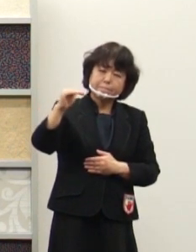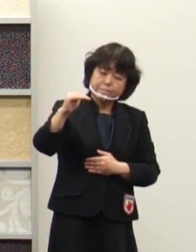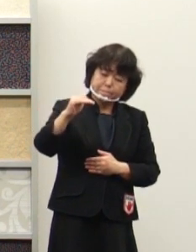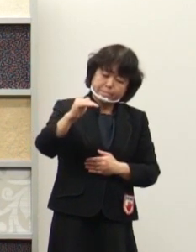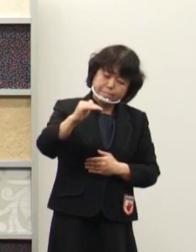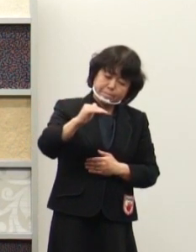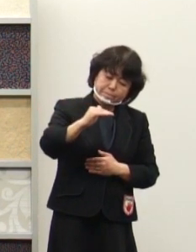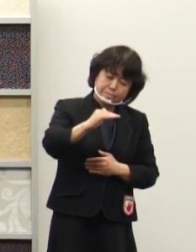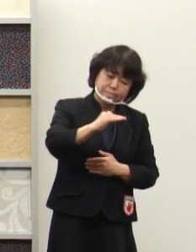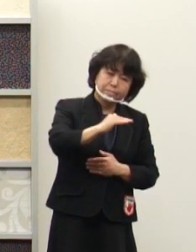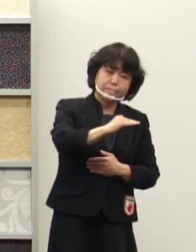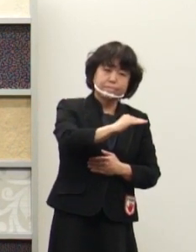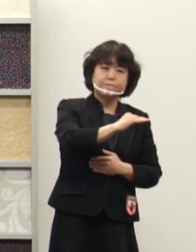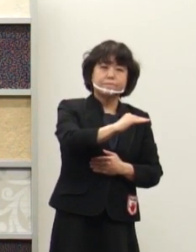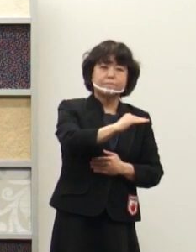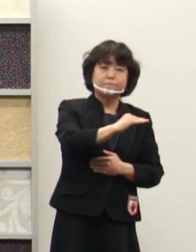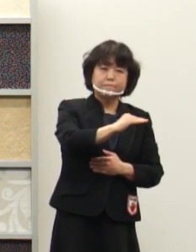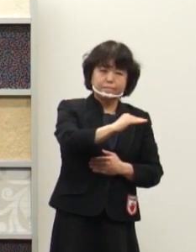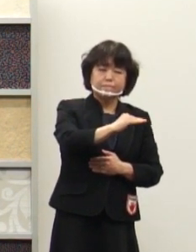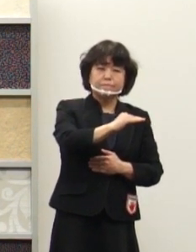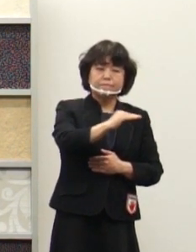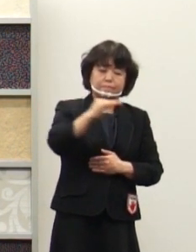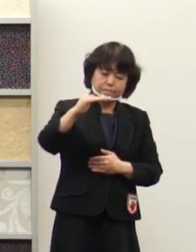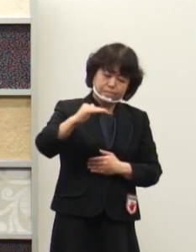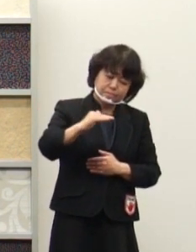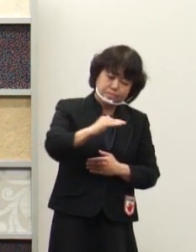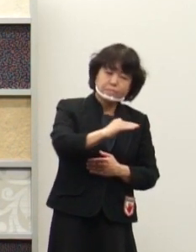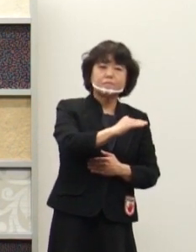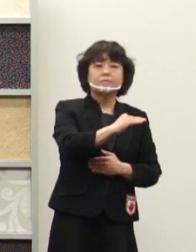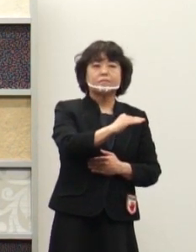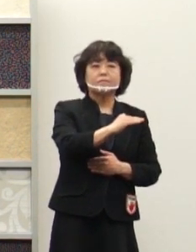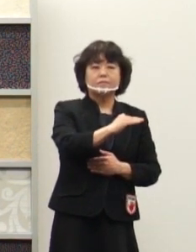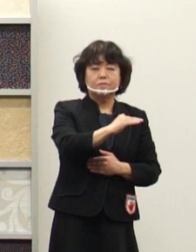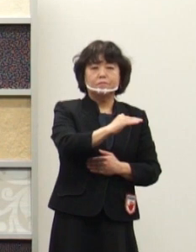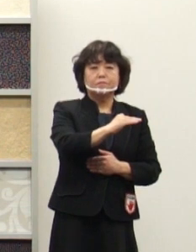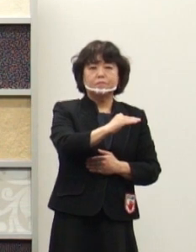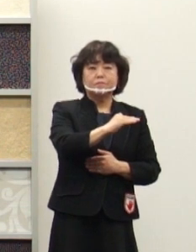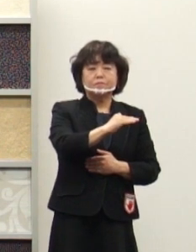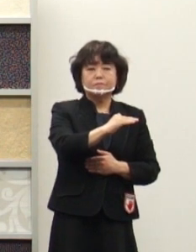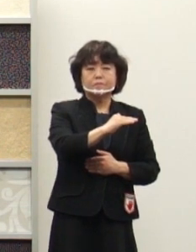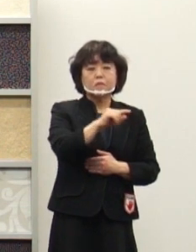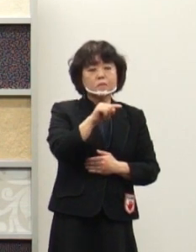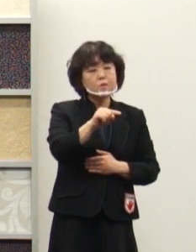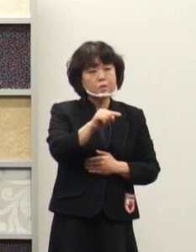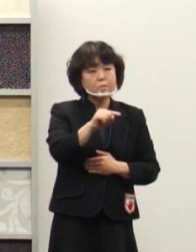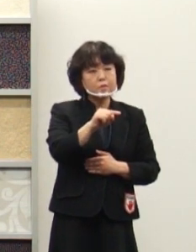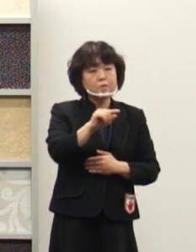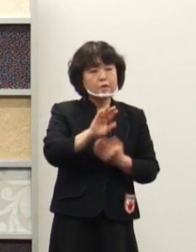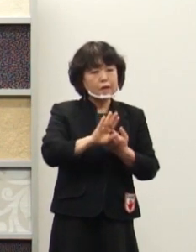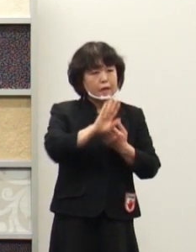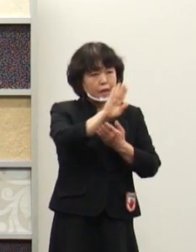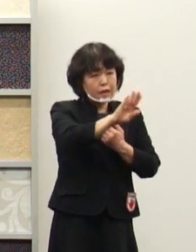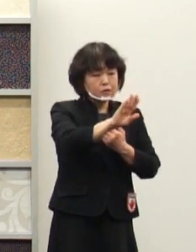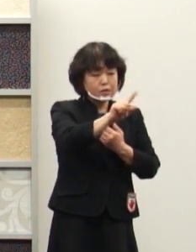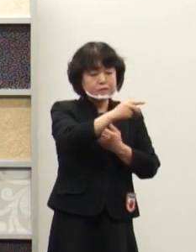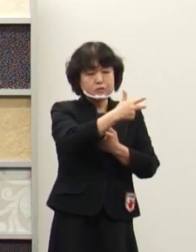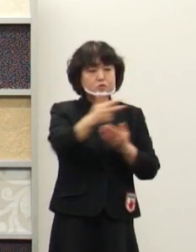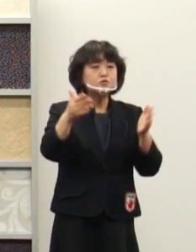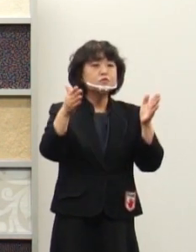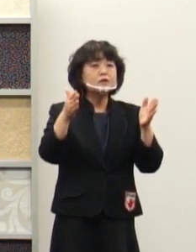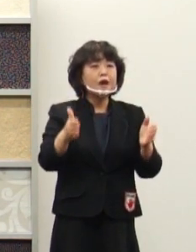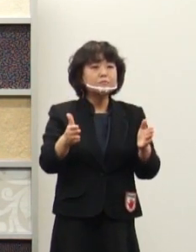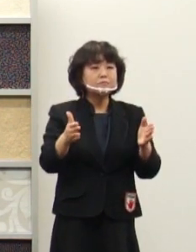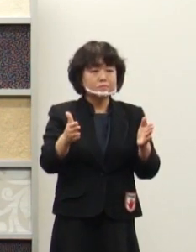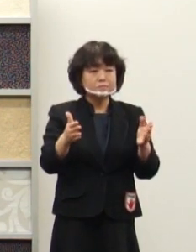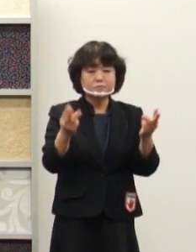穏やかというか、緩慢な状況でもありますので、あと1週間、感染状況